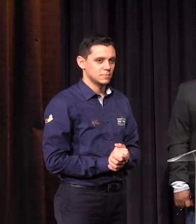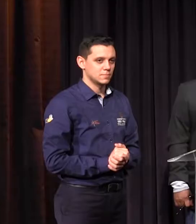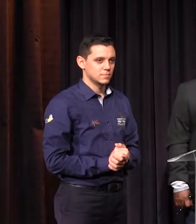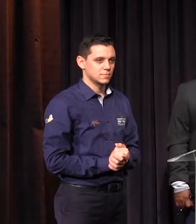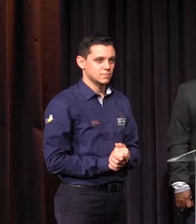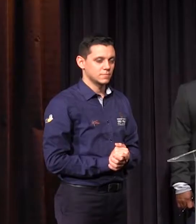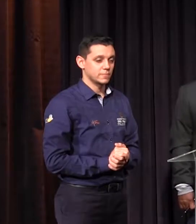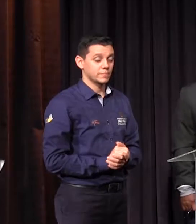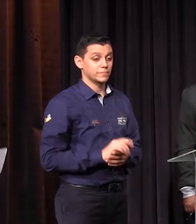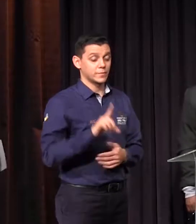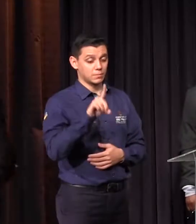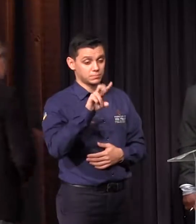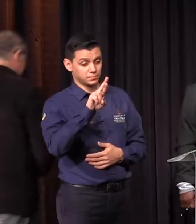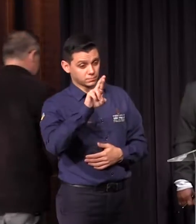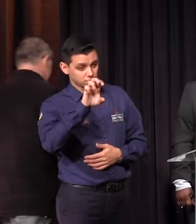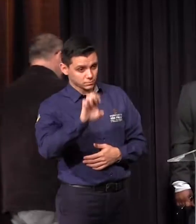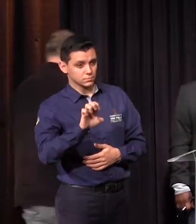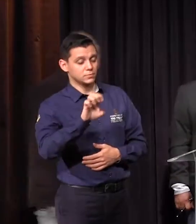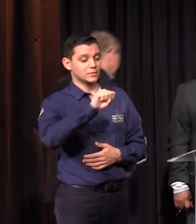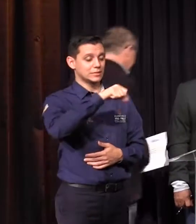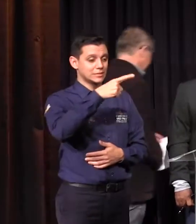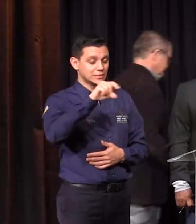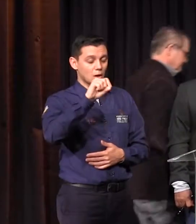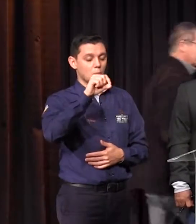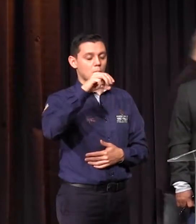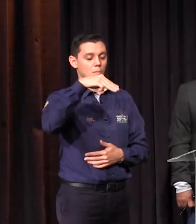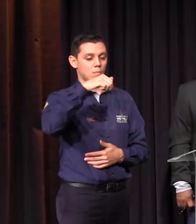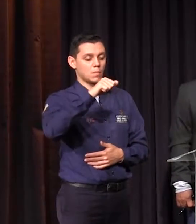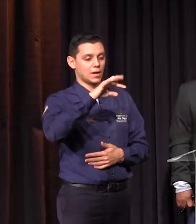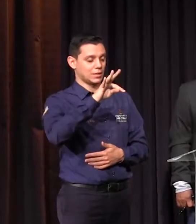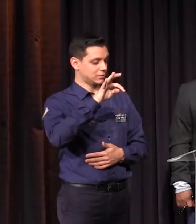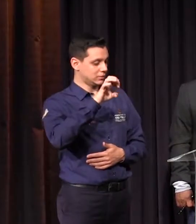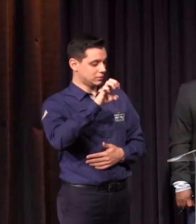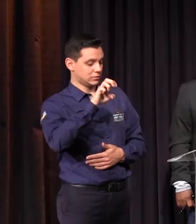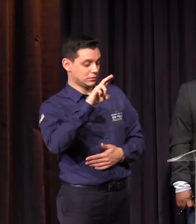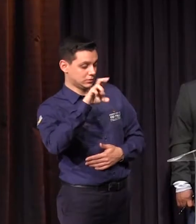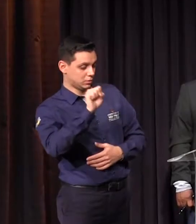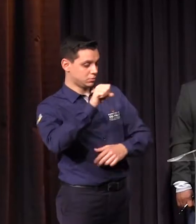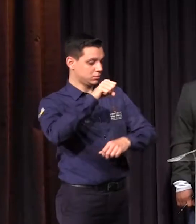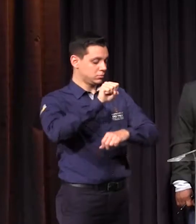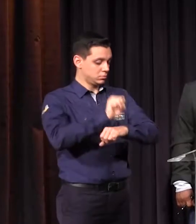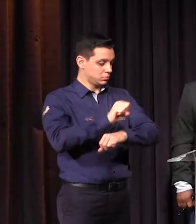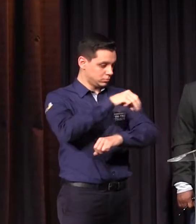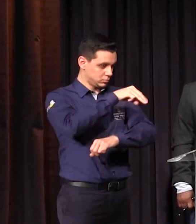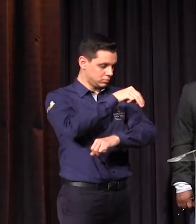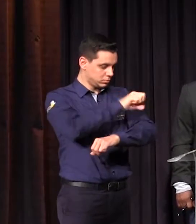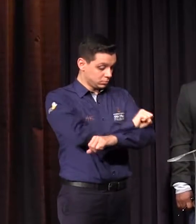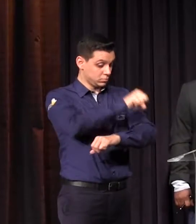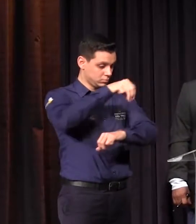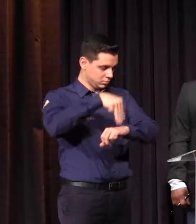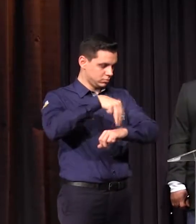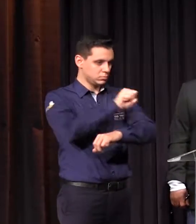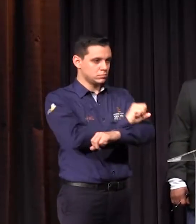pela diretoria regional de educação de são mateus o dirigente professor professora claudete vieira da silva